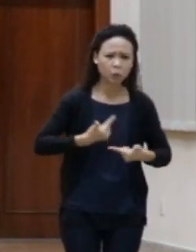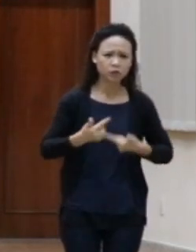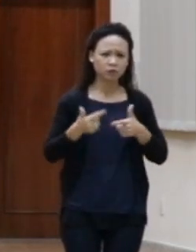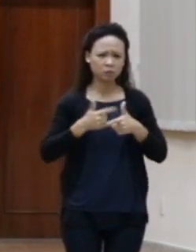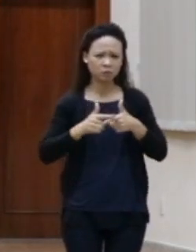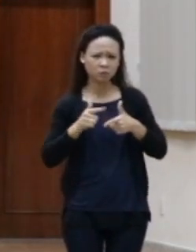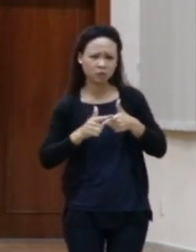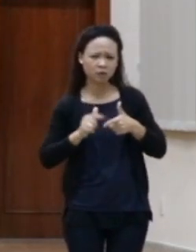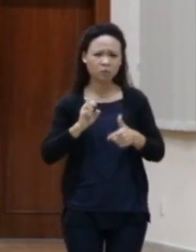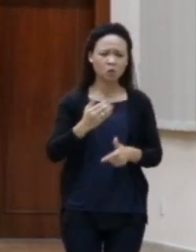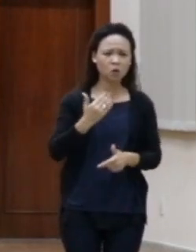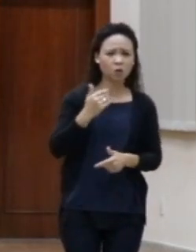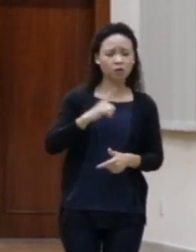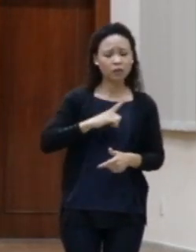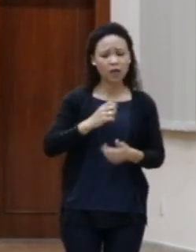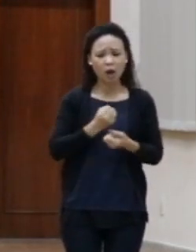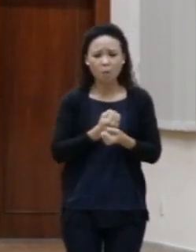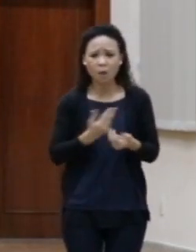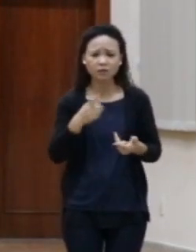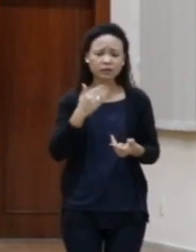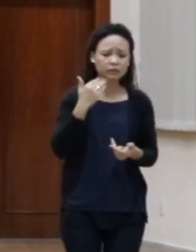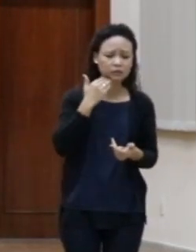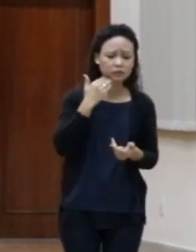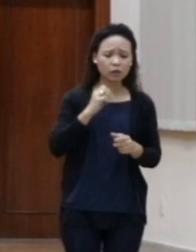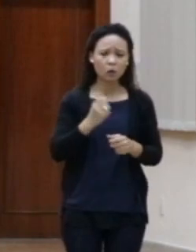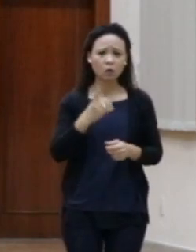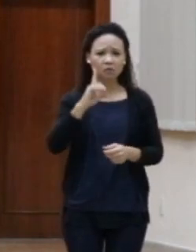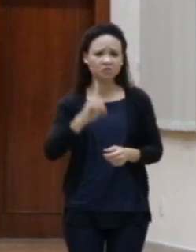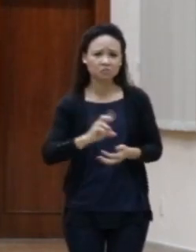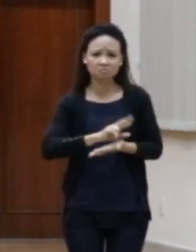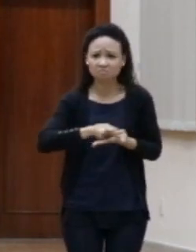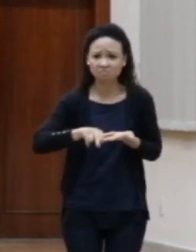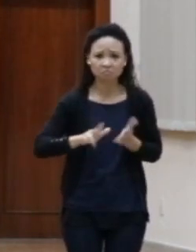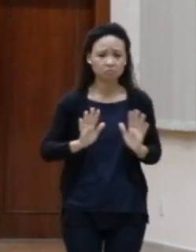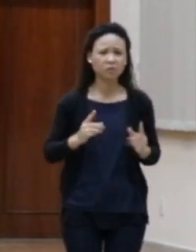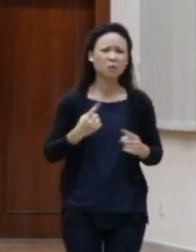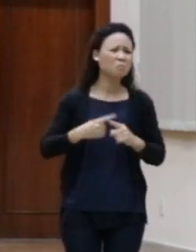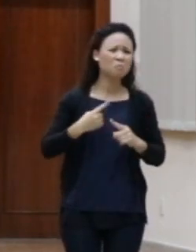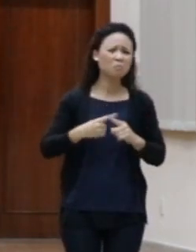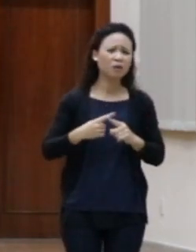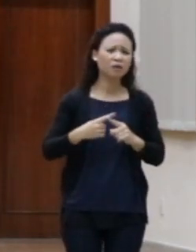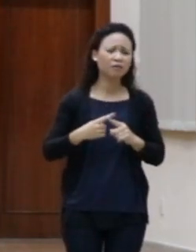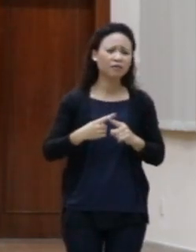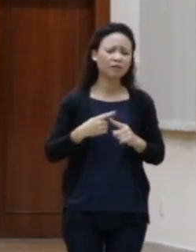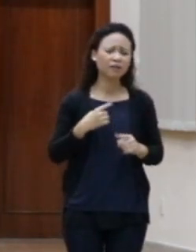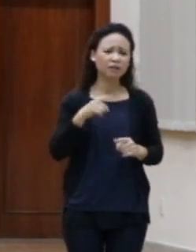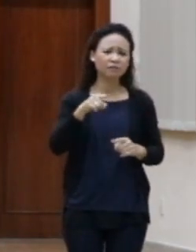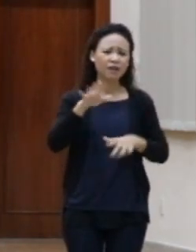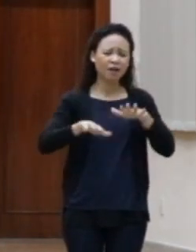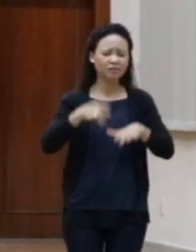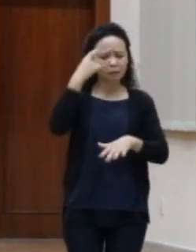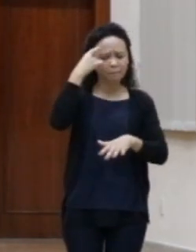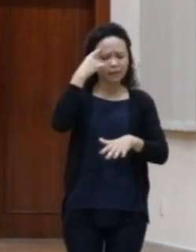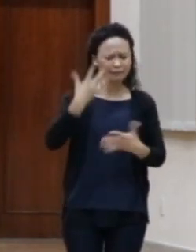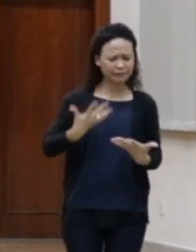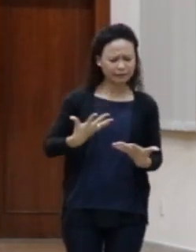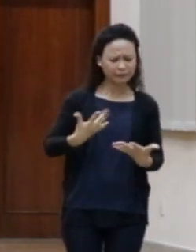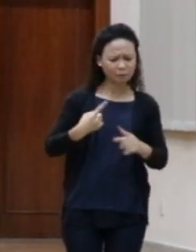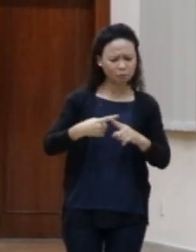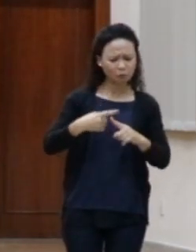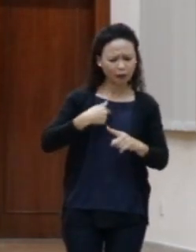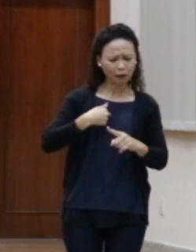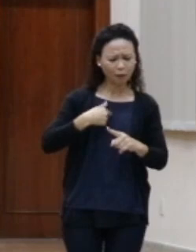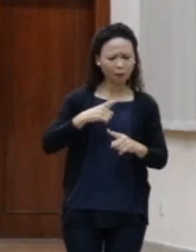você tenha? Por que eu vivo? Talvez você esteja se perguntando: por que eu vivo me arrastando pela